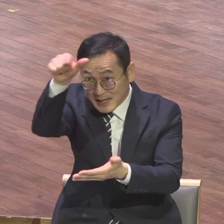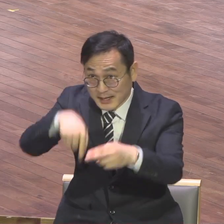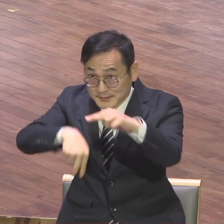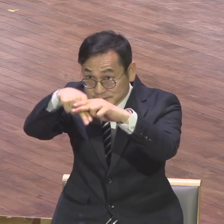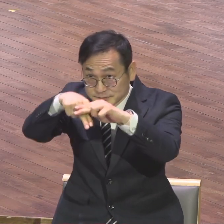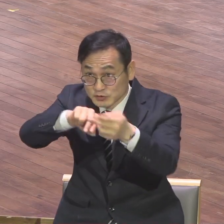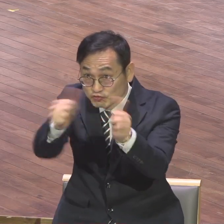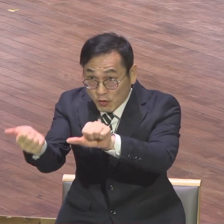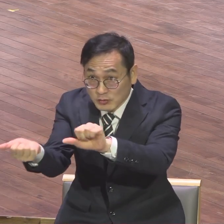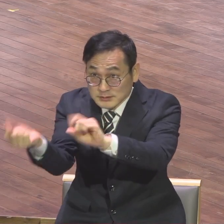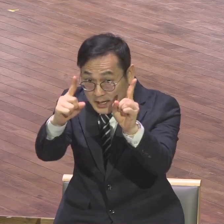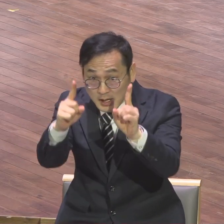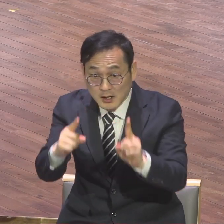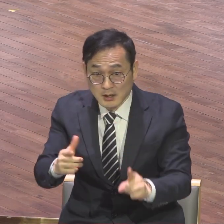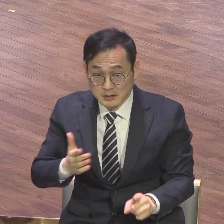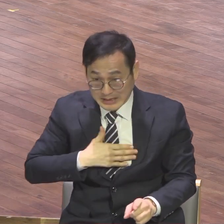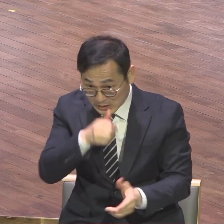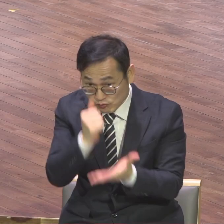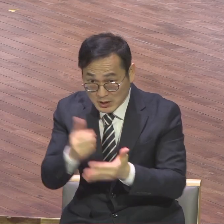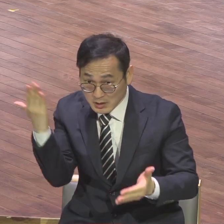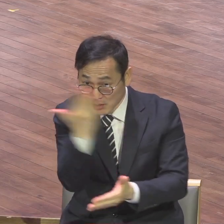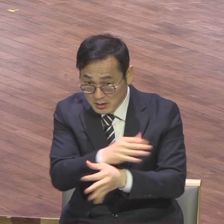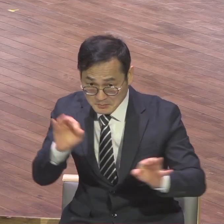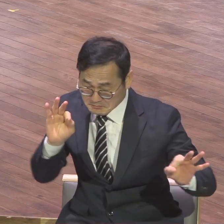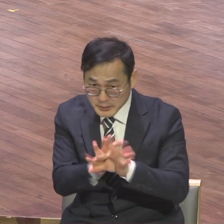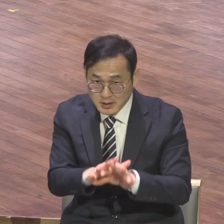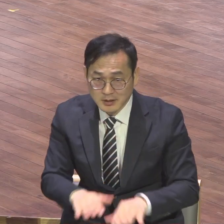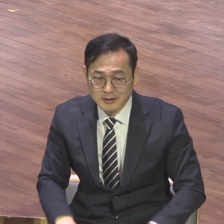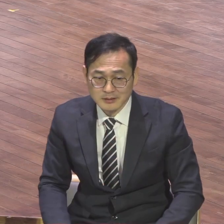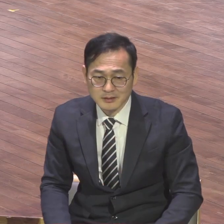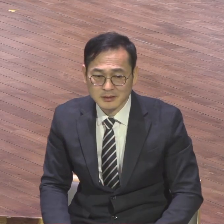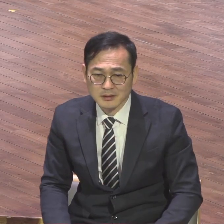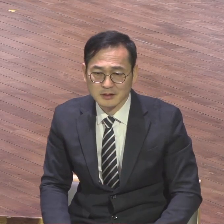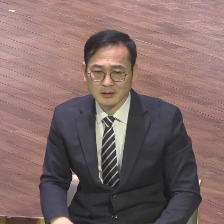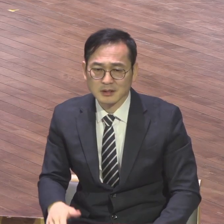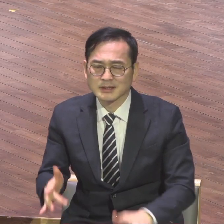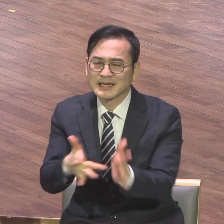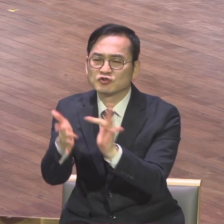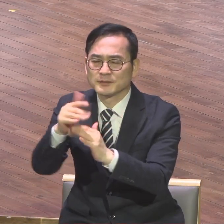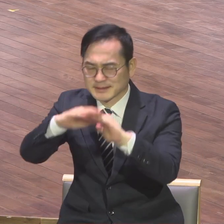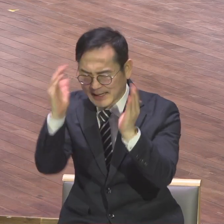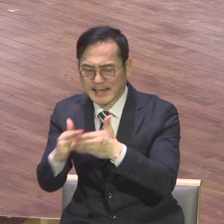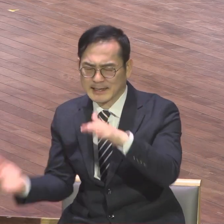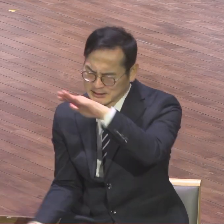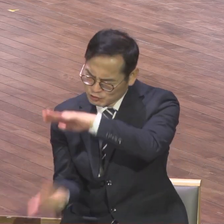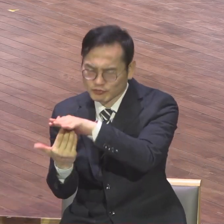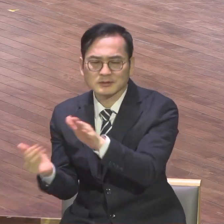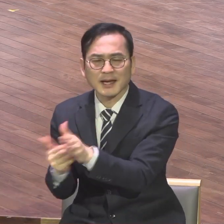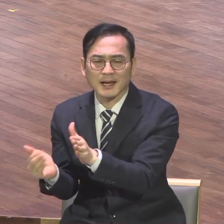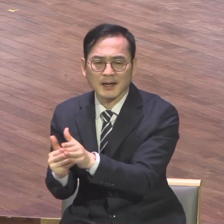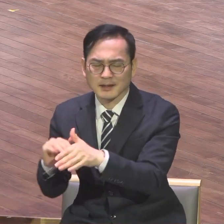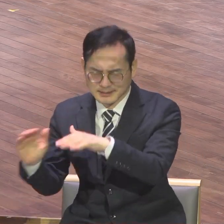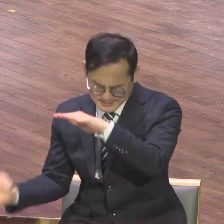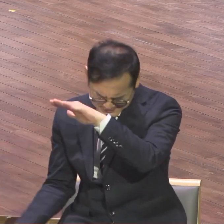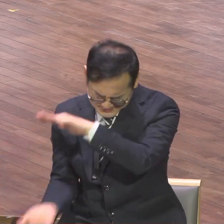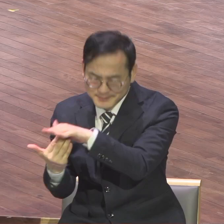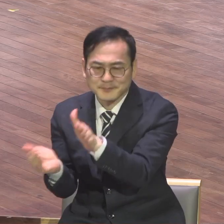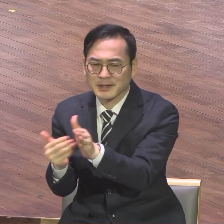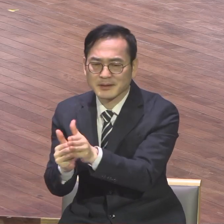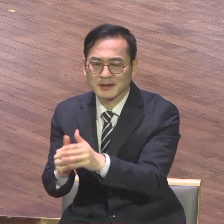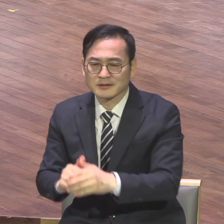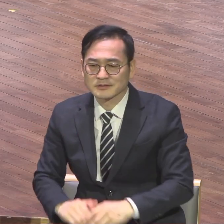바랍니다. 테테레스타이 다 이루었다. 십자가에서 말씀하셨어요. 완전히